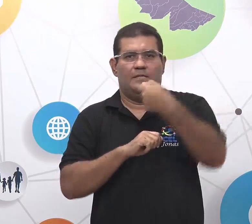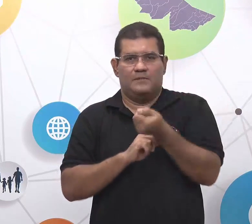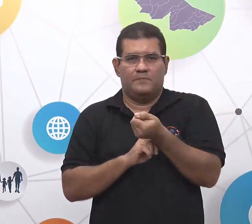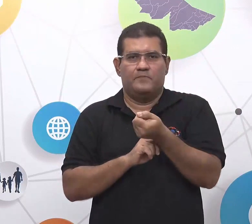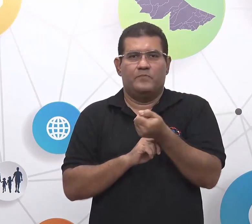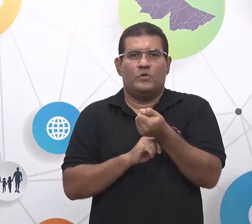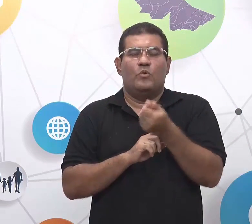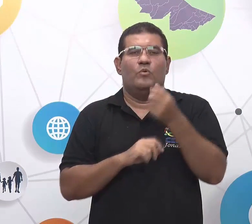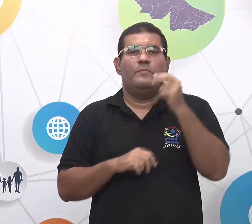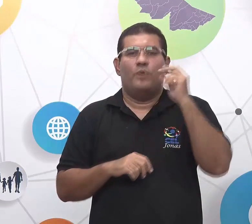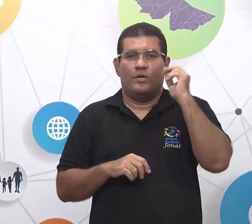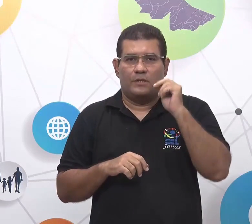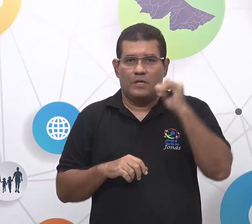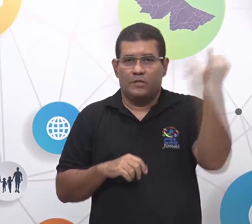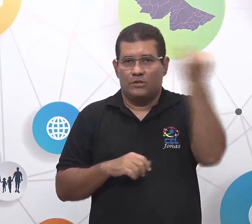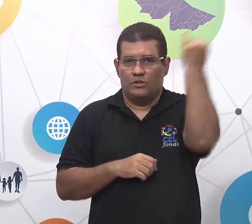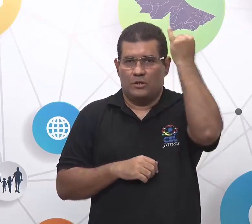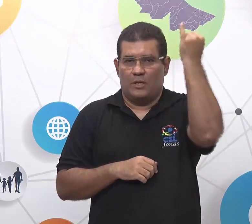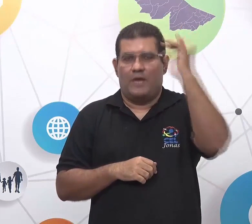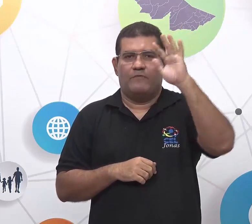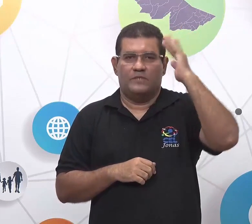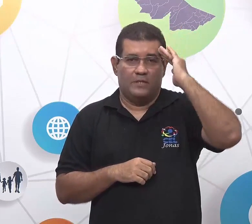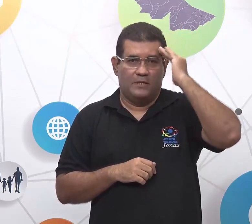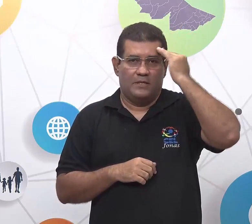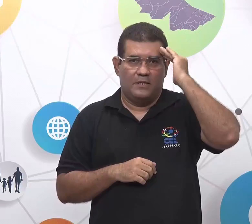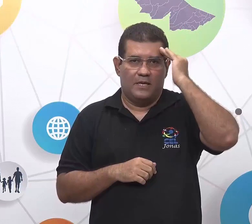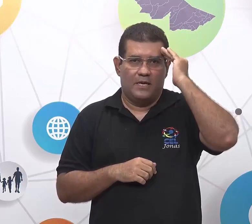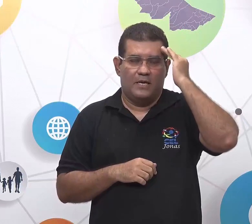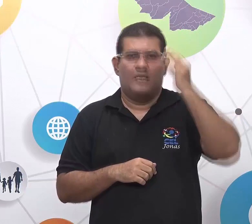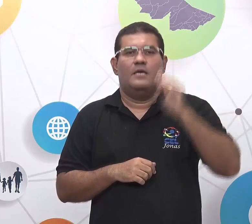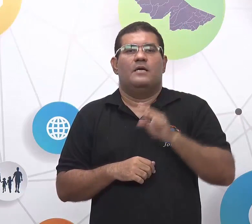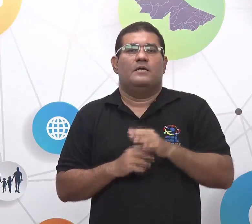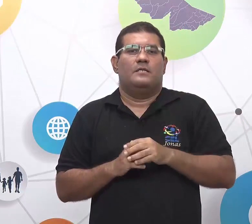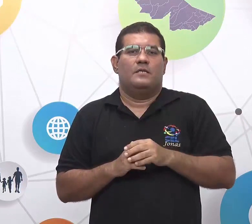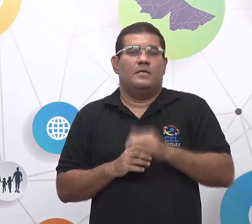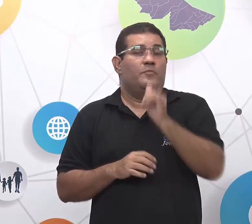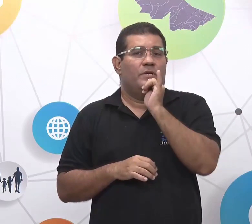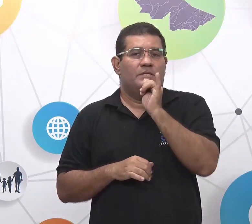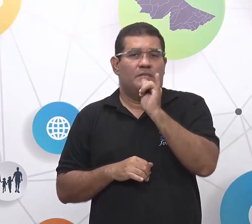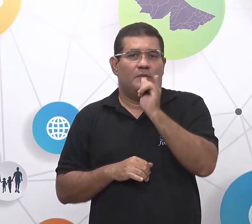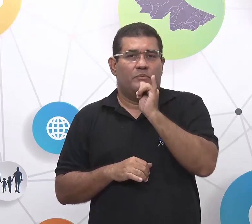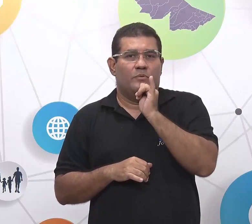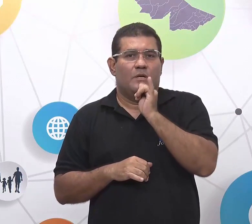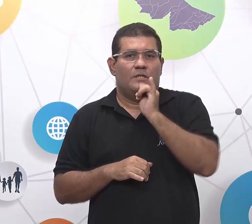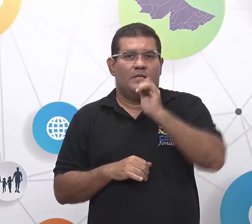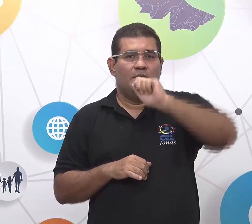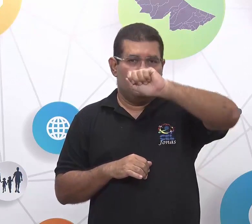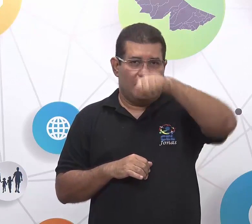sinais o importante é você entender que por exemplo tem